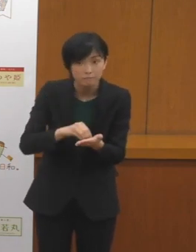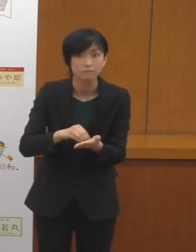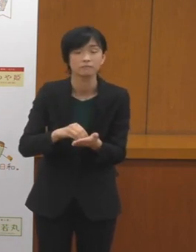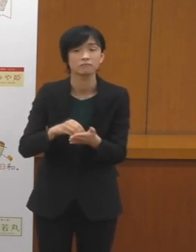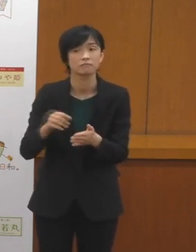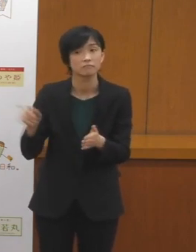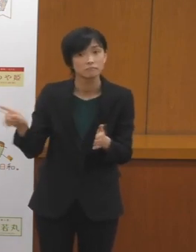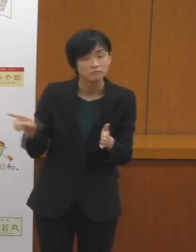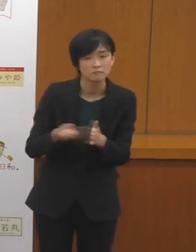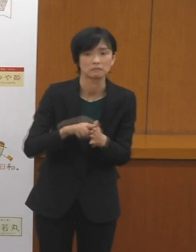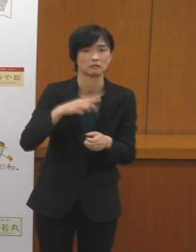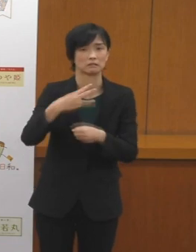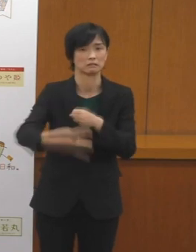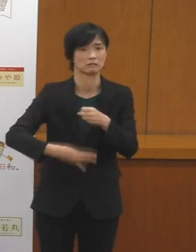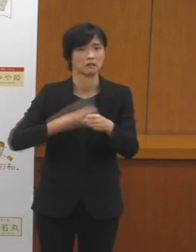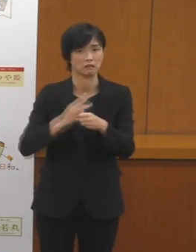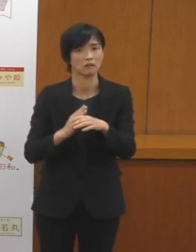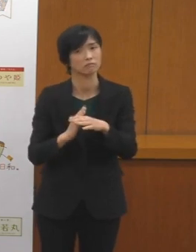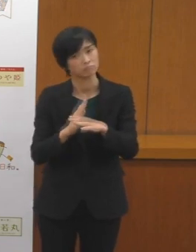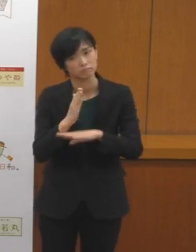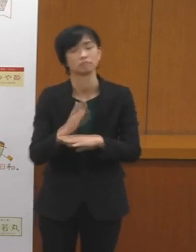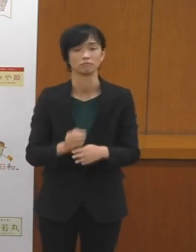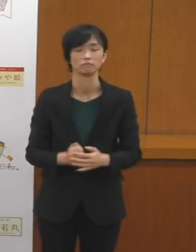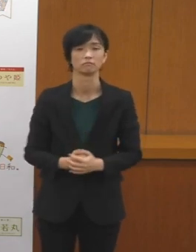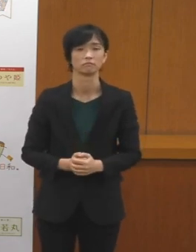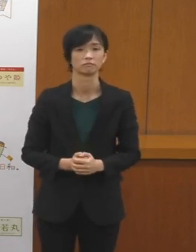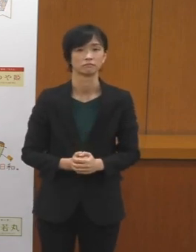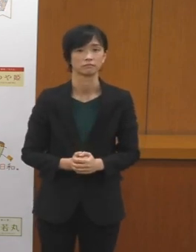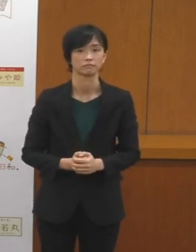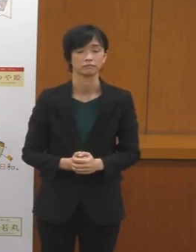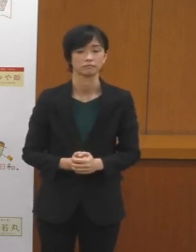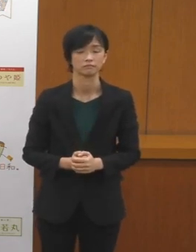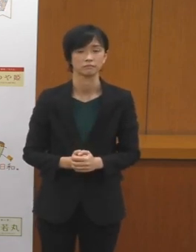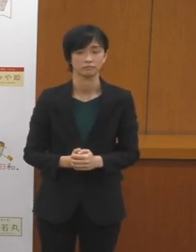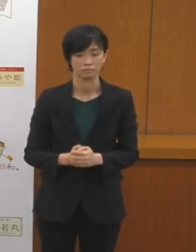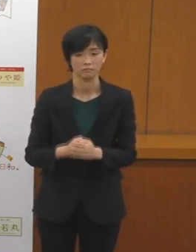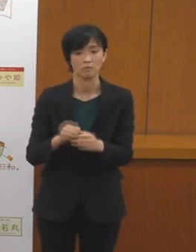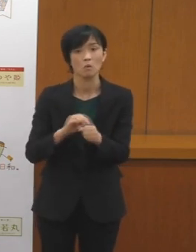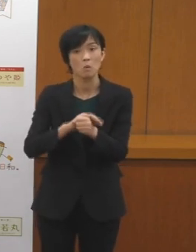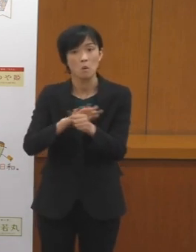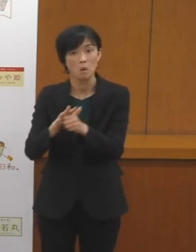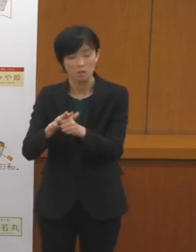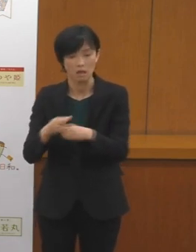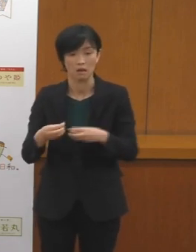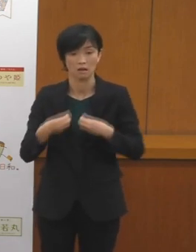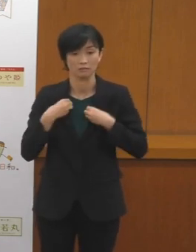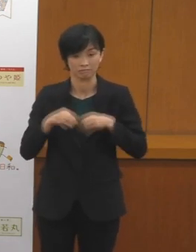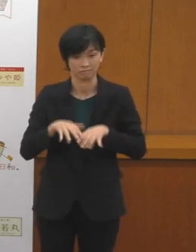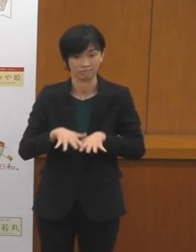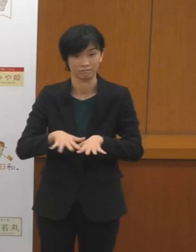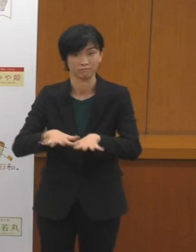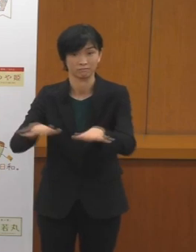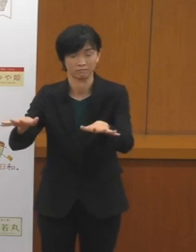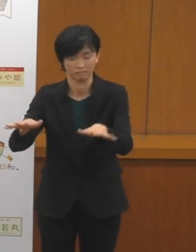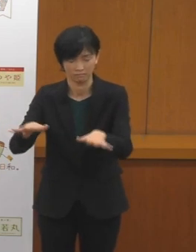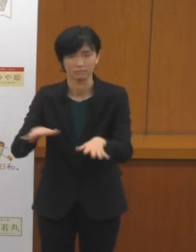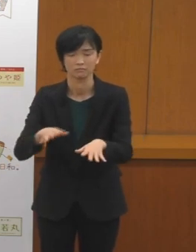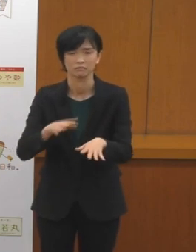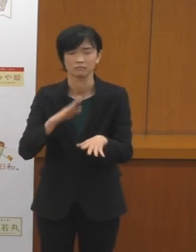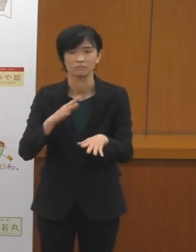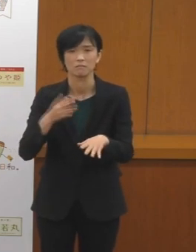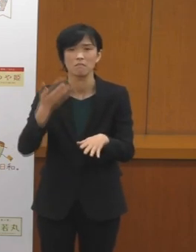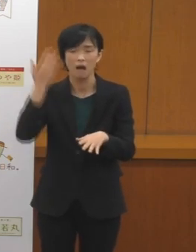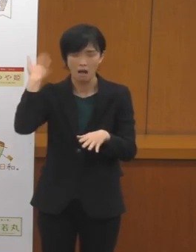3年以上が経過しました新型コロナの感染拡大につきましては未知の